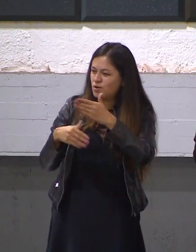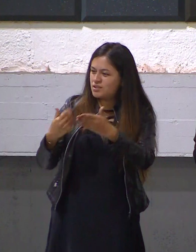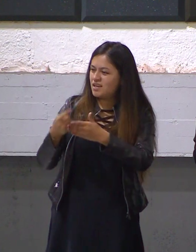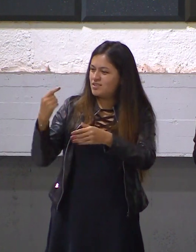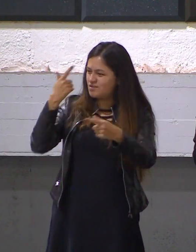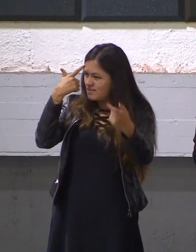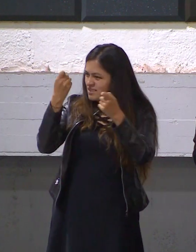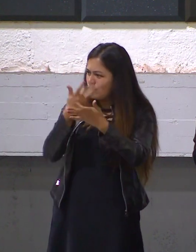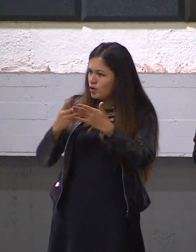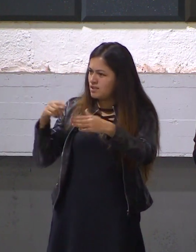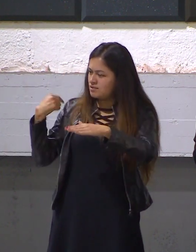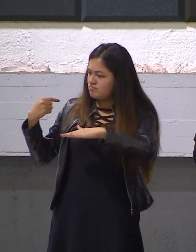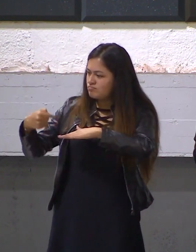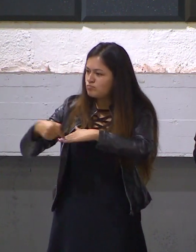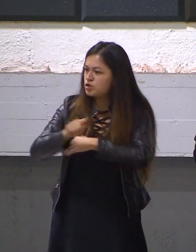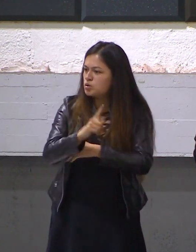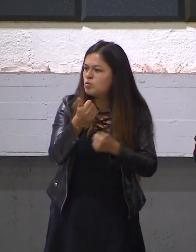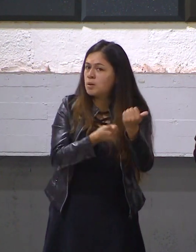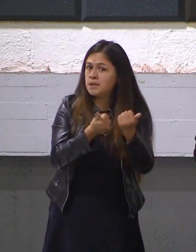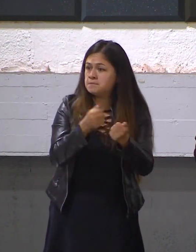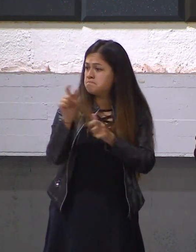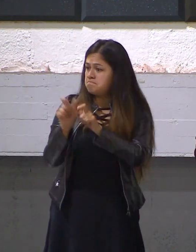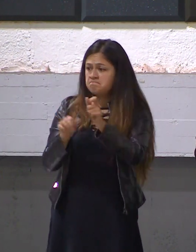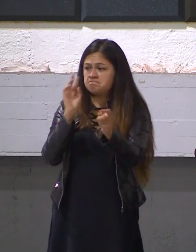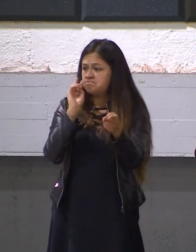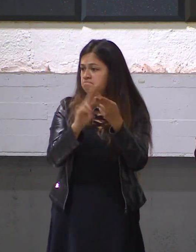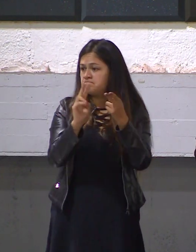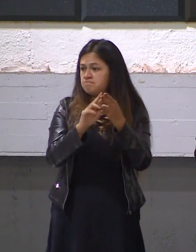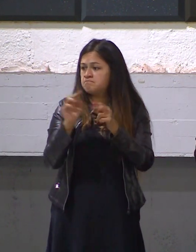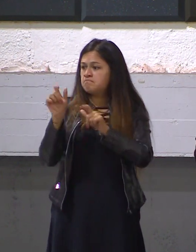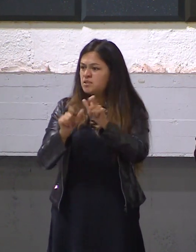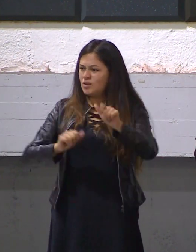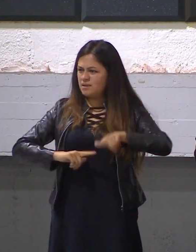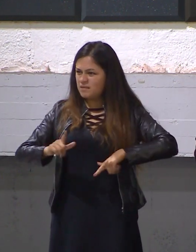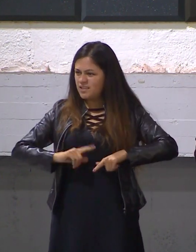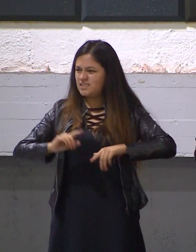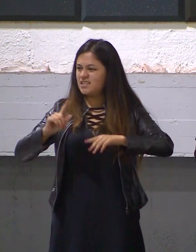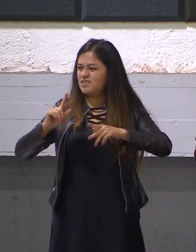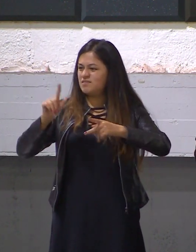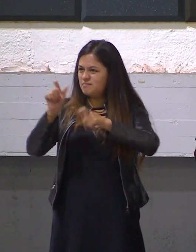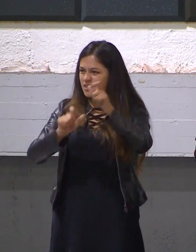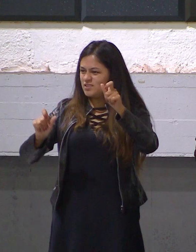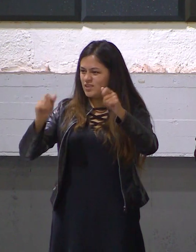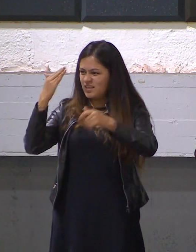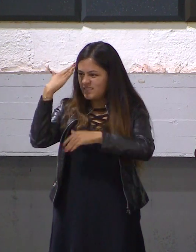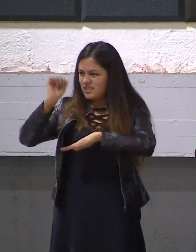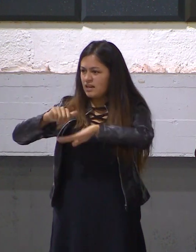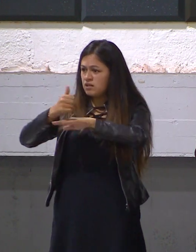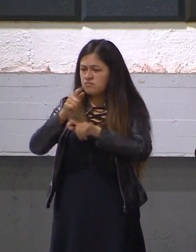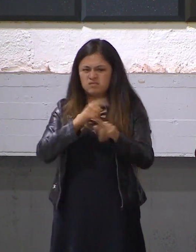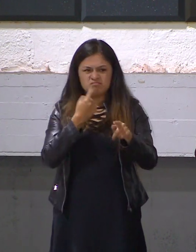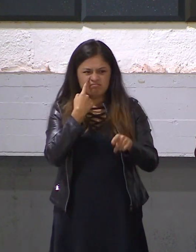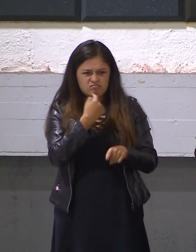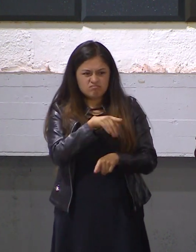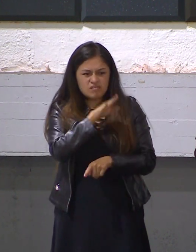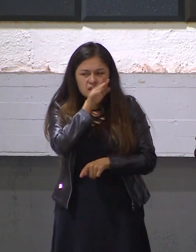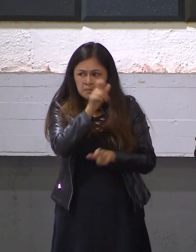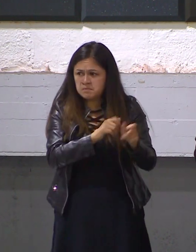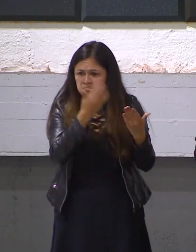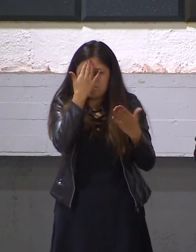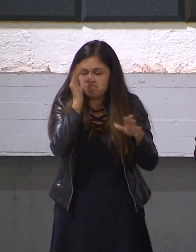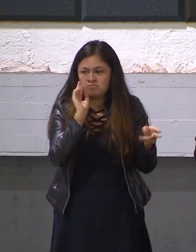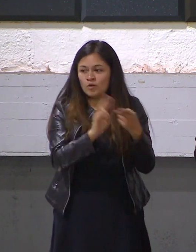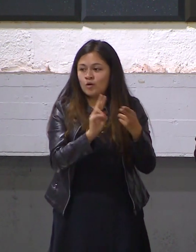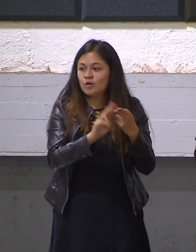algunas personas de la administración desconocen que nosotros somos mayores que la